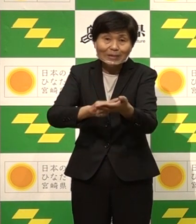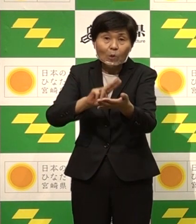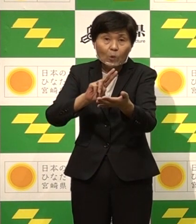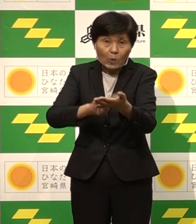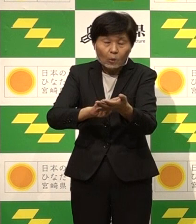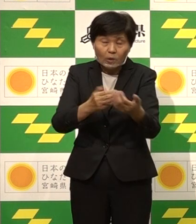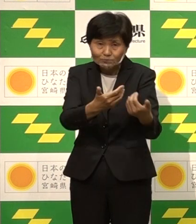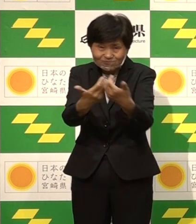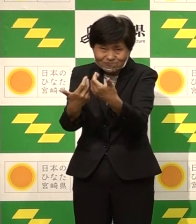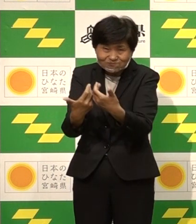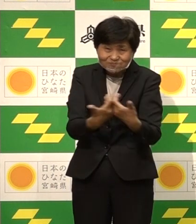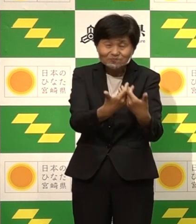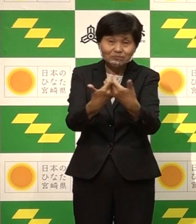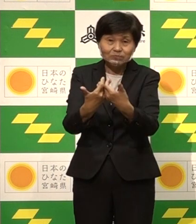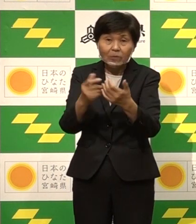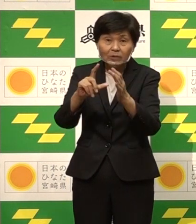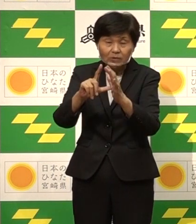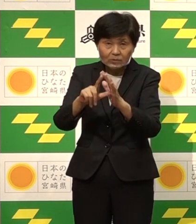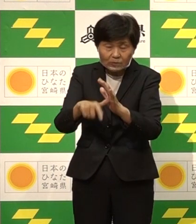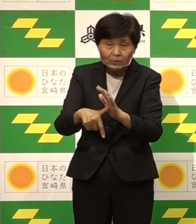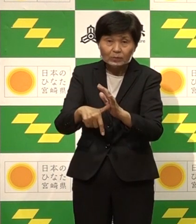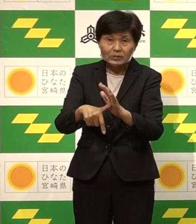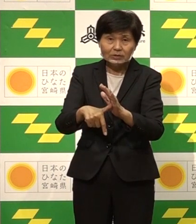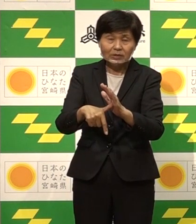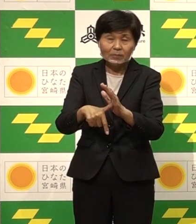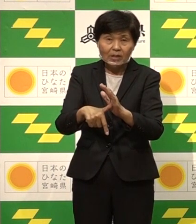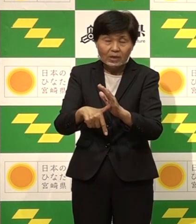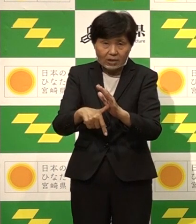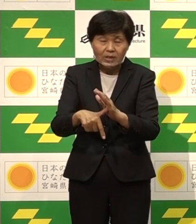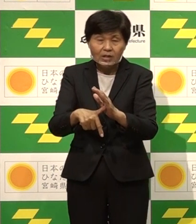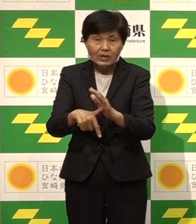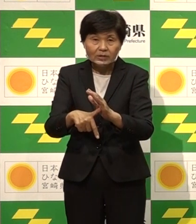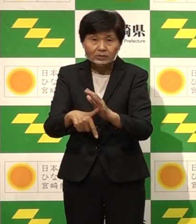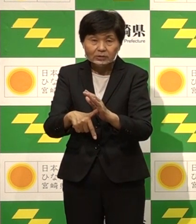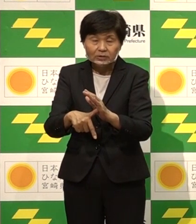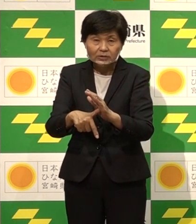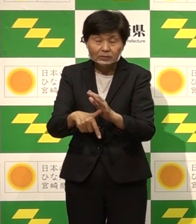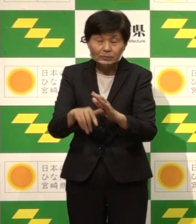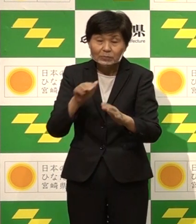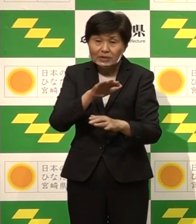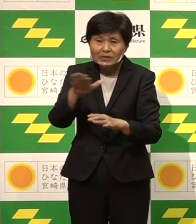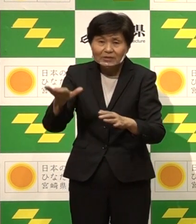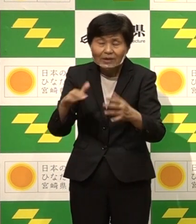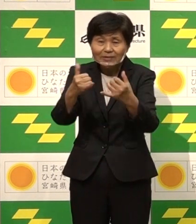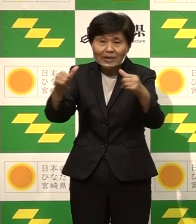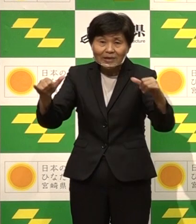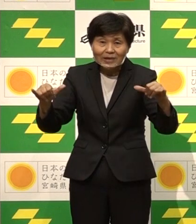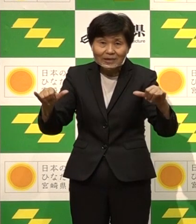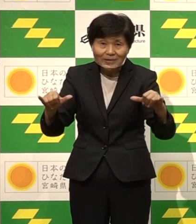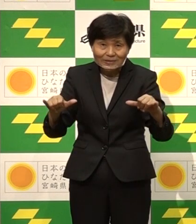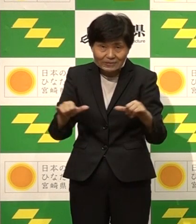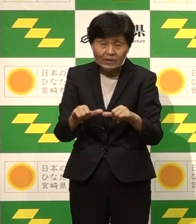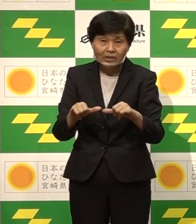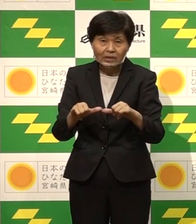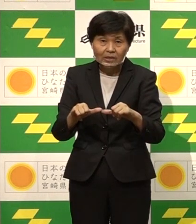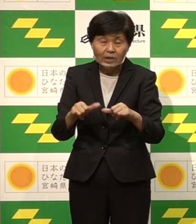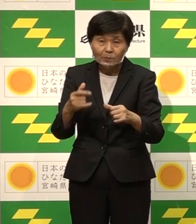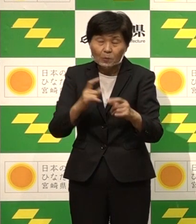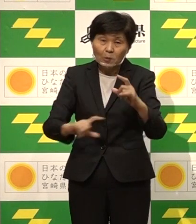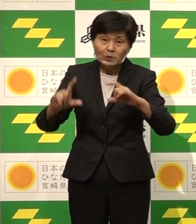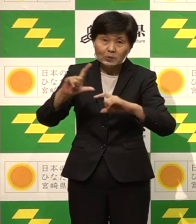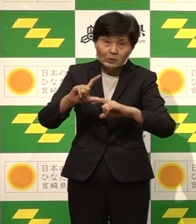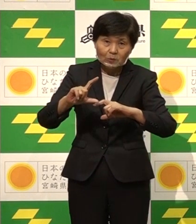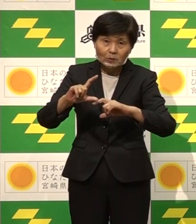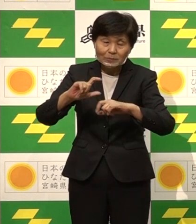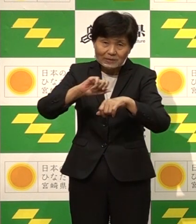ような状況がもう出てくるような状況になればですね、社会全体として改めて、より強い規制